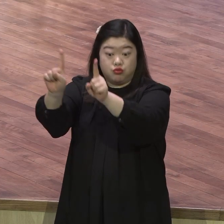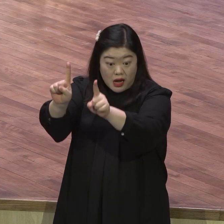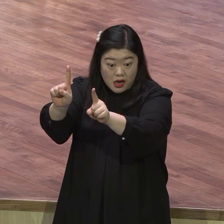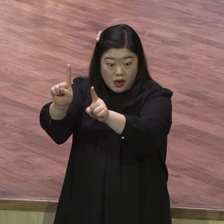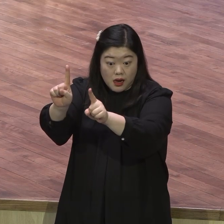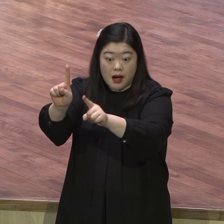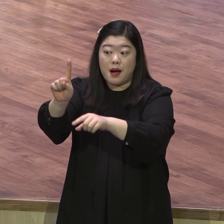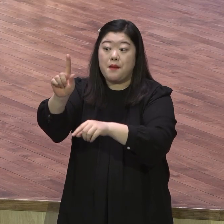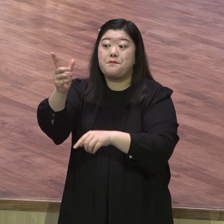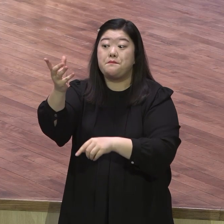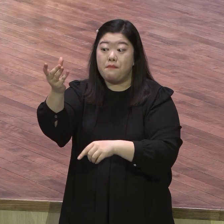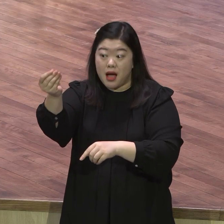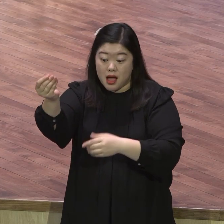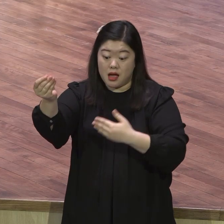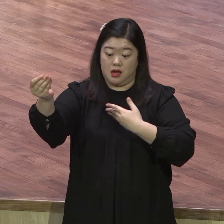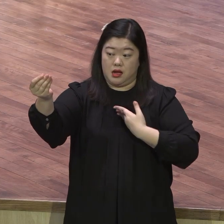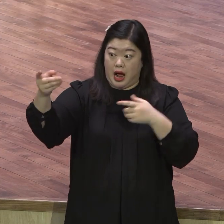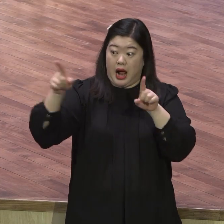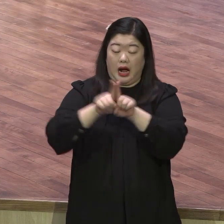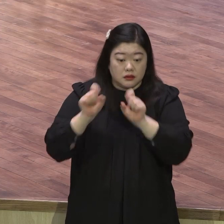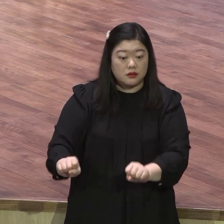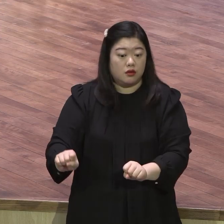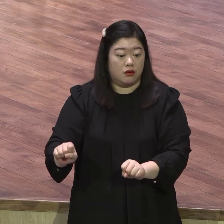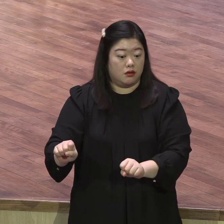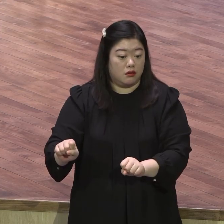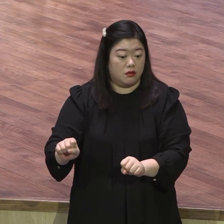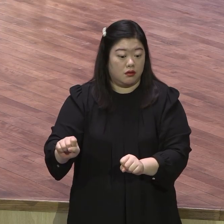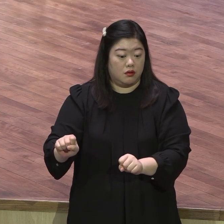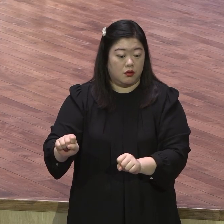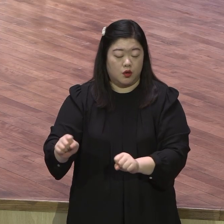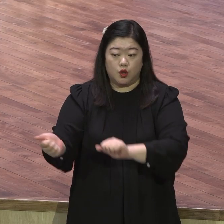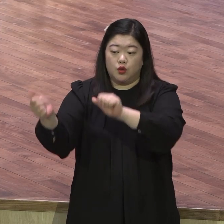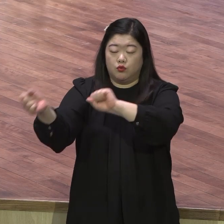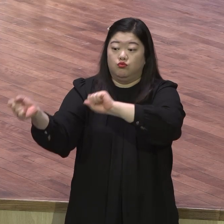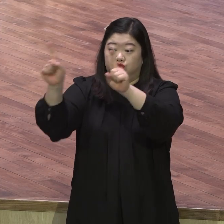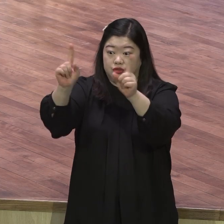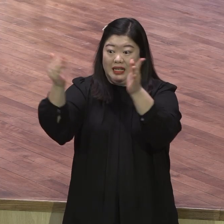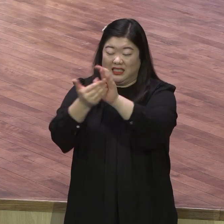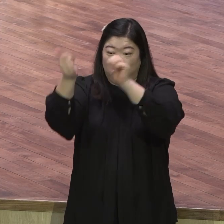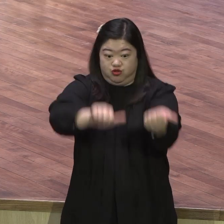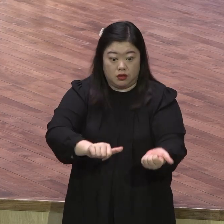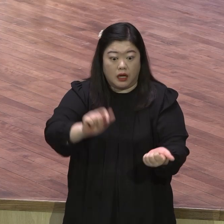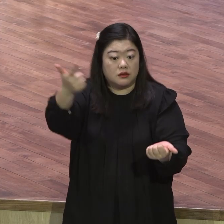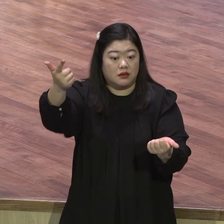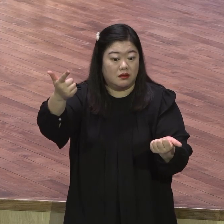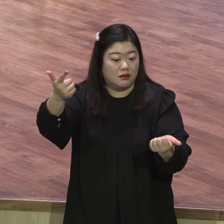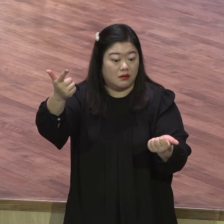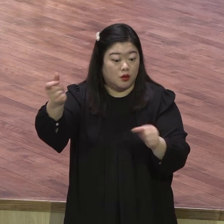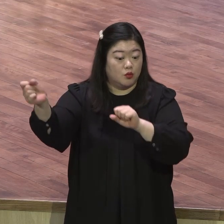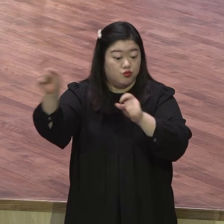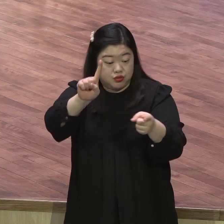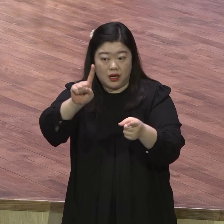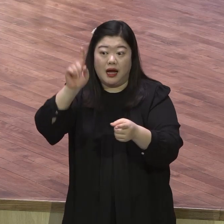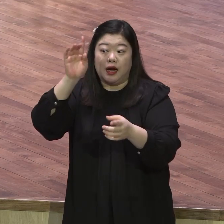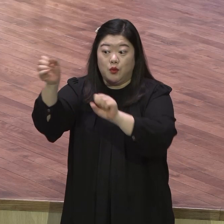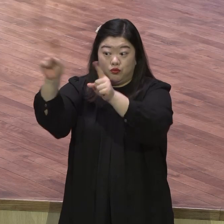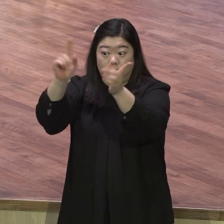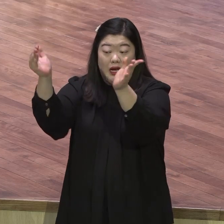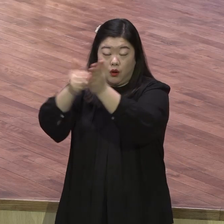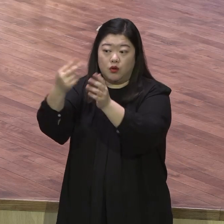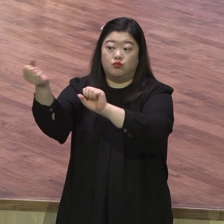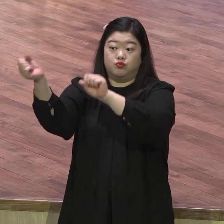부활하셔서 우리와 함께 계시기 때문에 또 장차 오신 심판주로 오시기